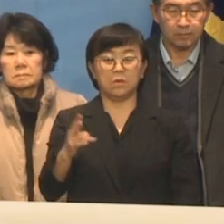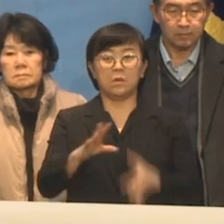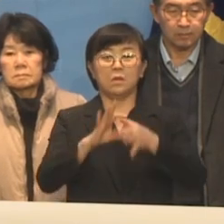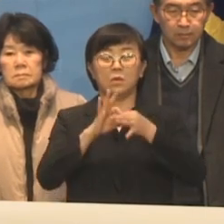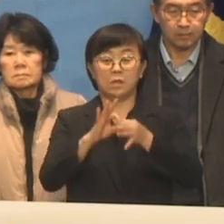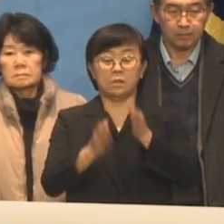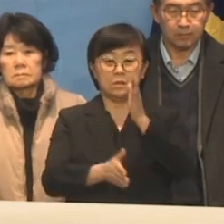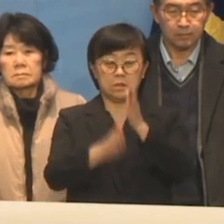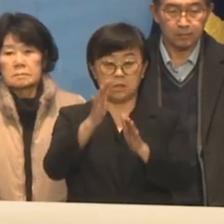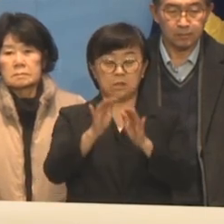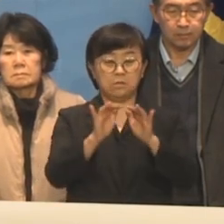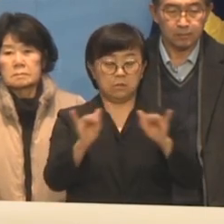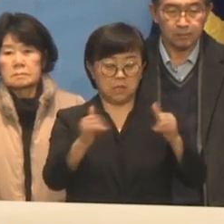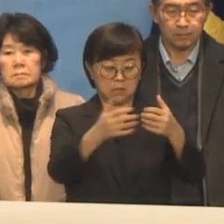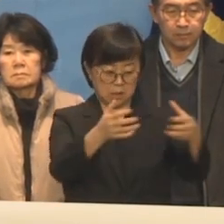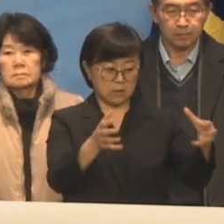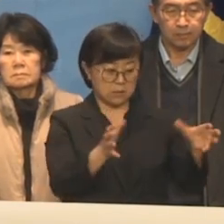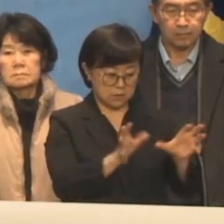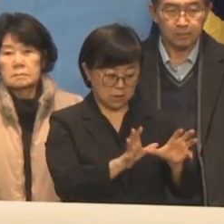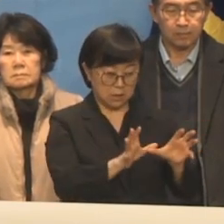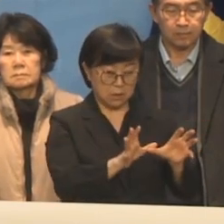관련된 시민단체 분들하고 같이